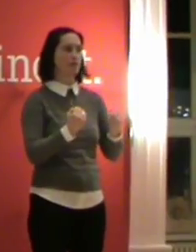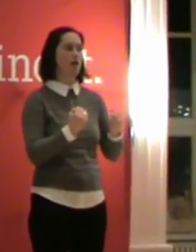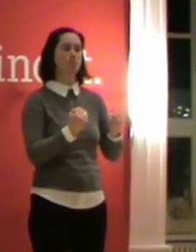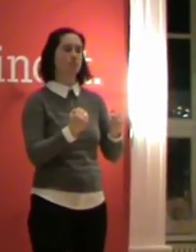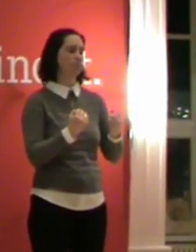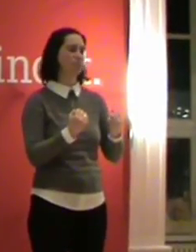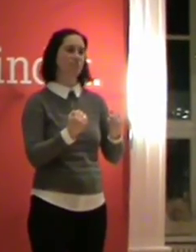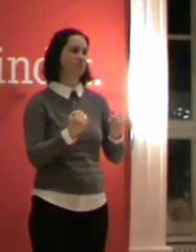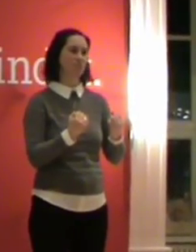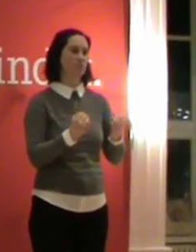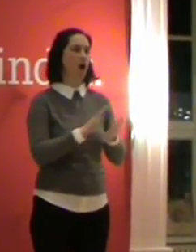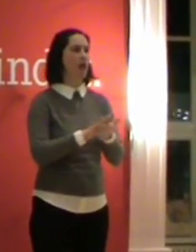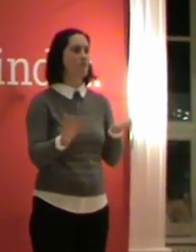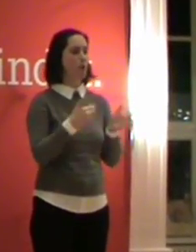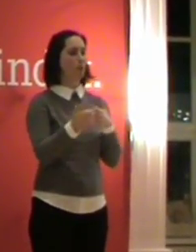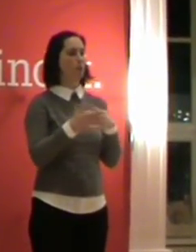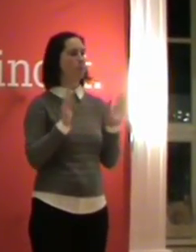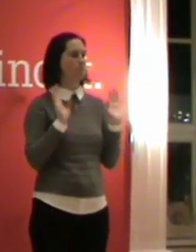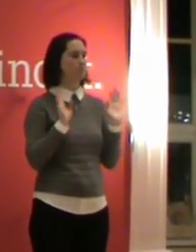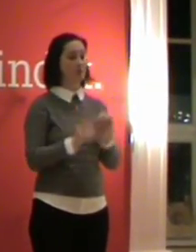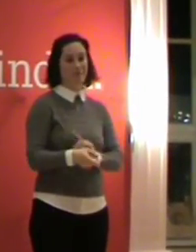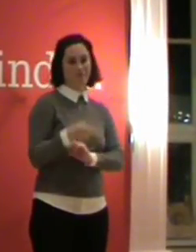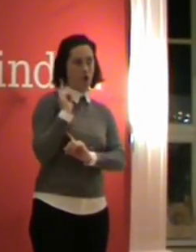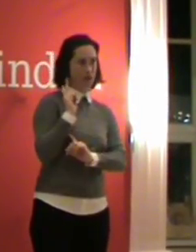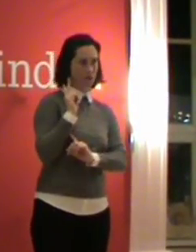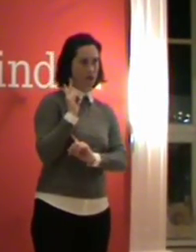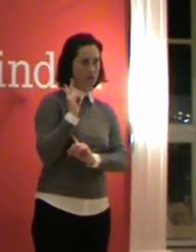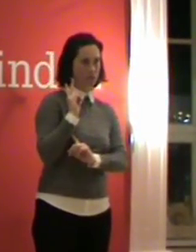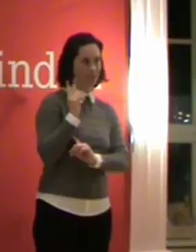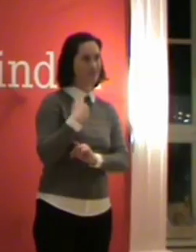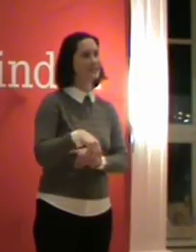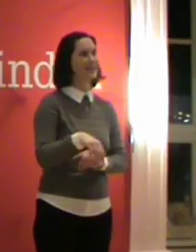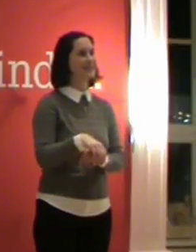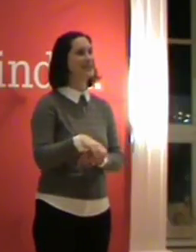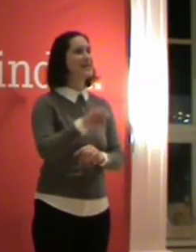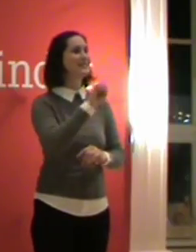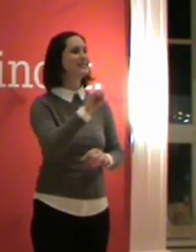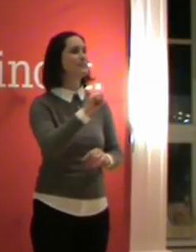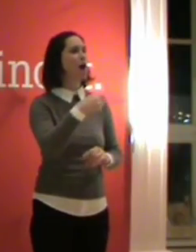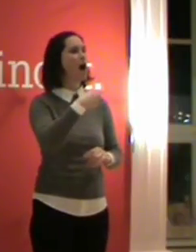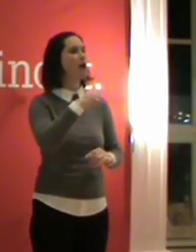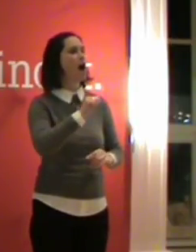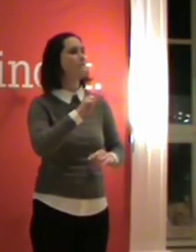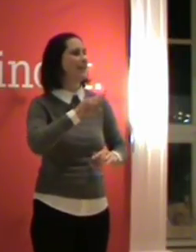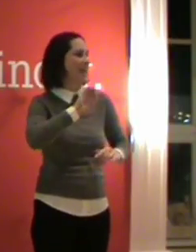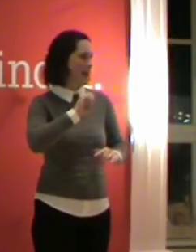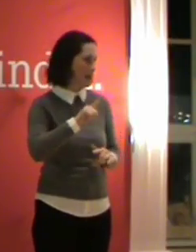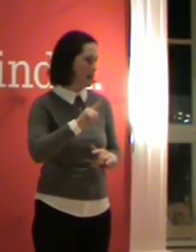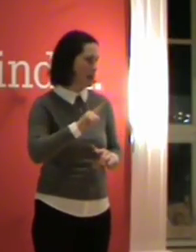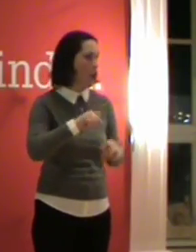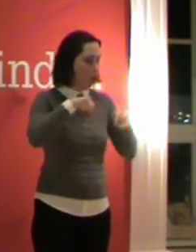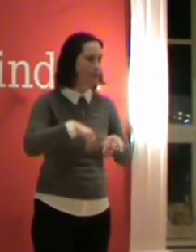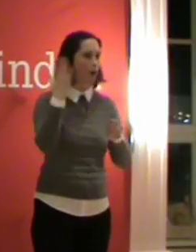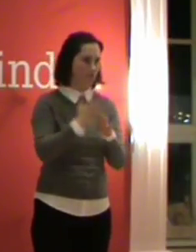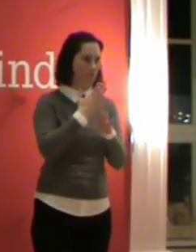vor. Es ist so, vorgestern hat Sigmar Gabriel, ich komme auf den zurück, da hat er heute auch eine wichtige